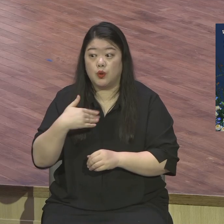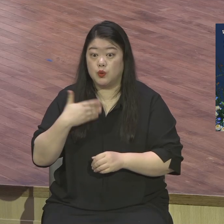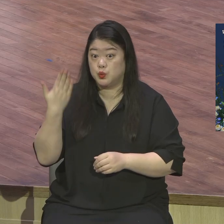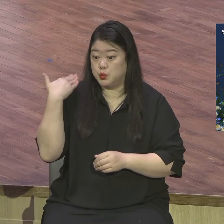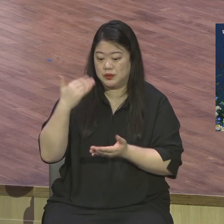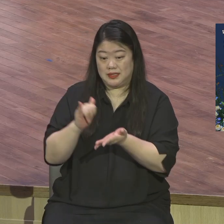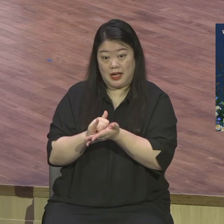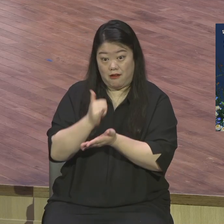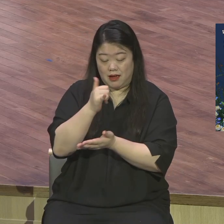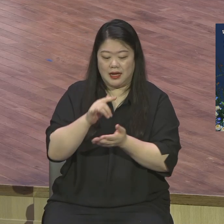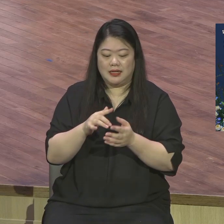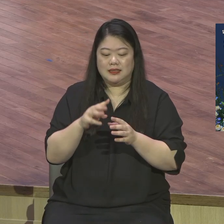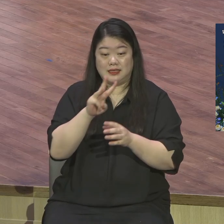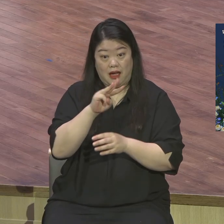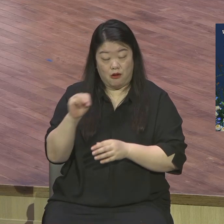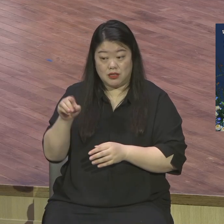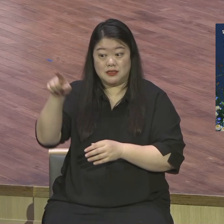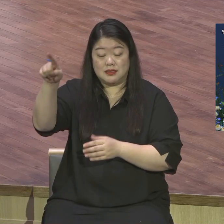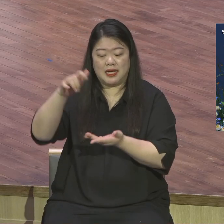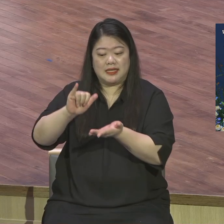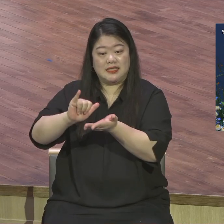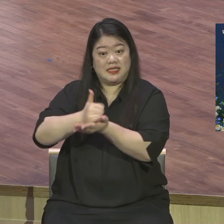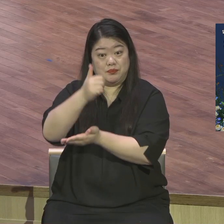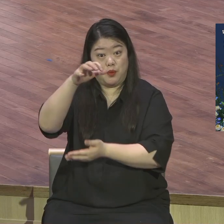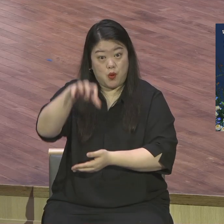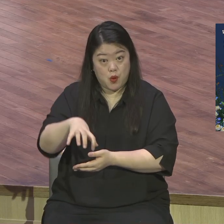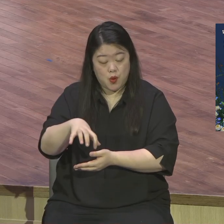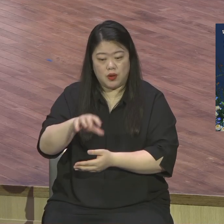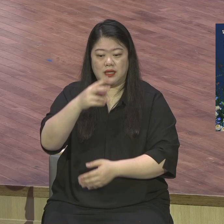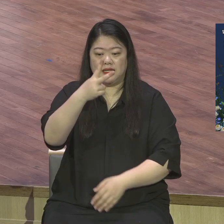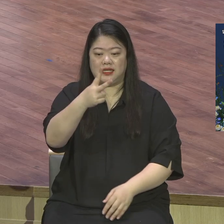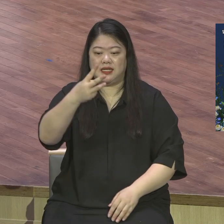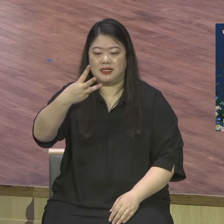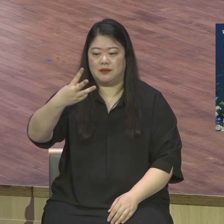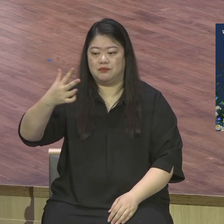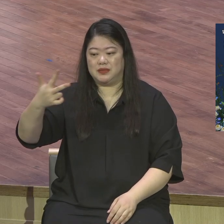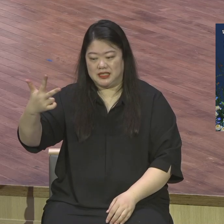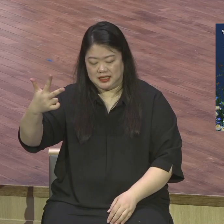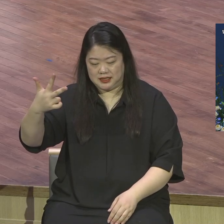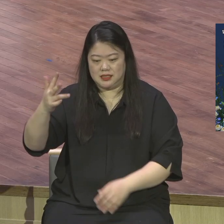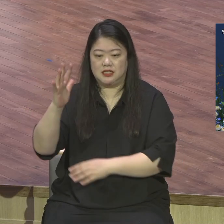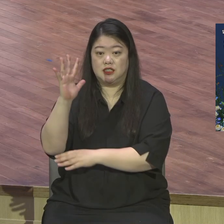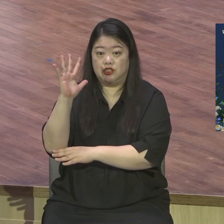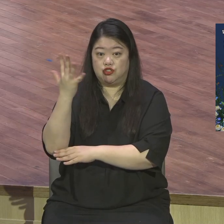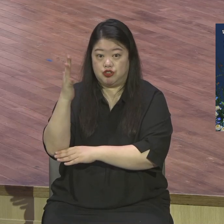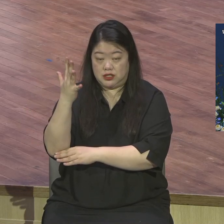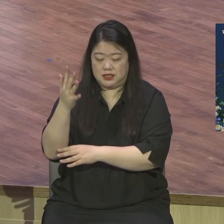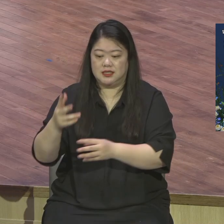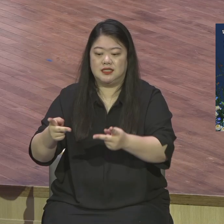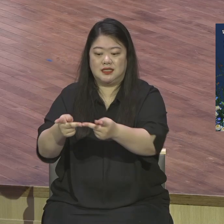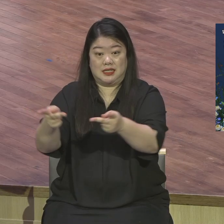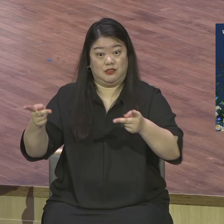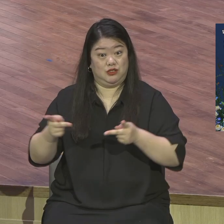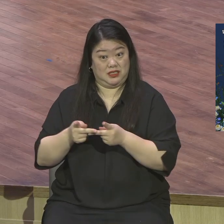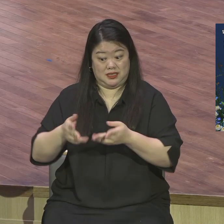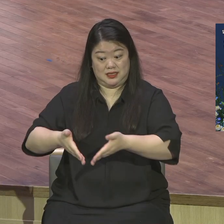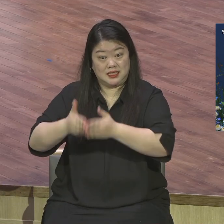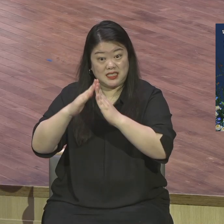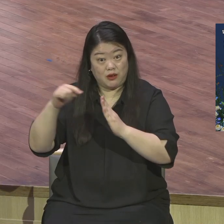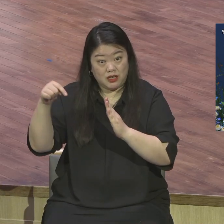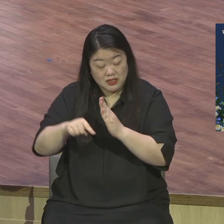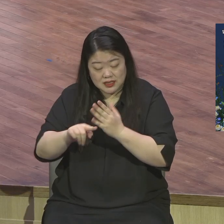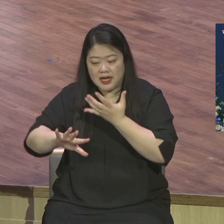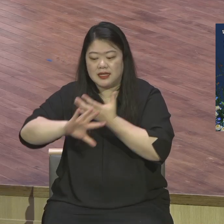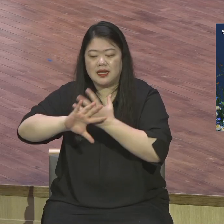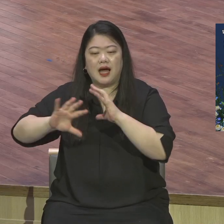저 김포통진의 단민족 복음화를 위해서 라운지를 세웠다 편안히 와서